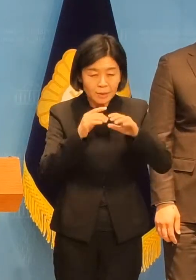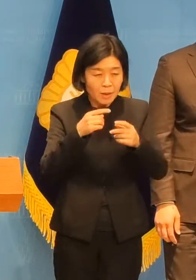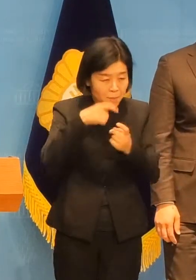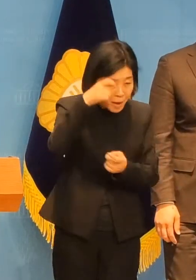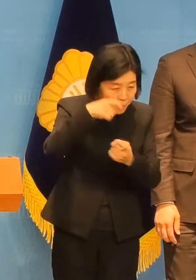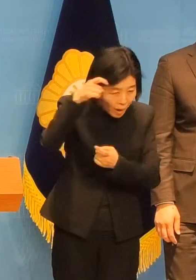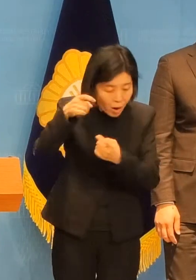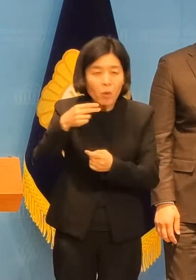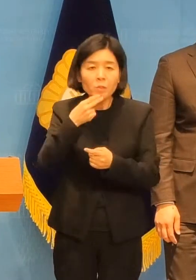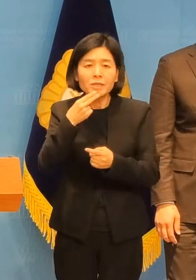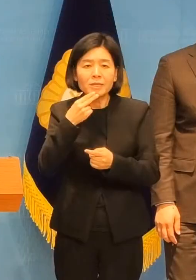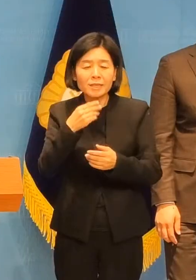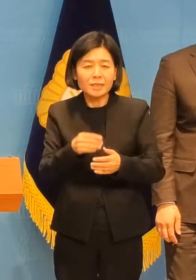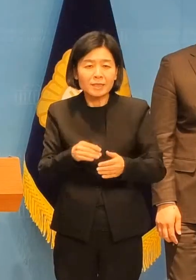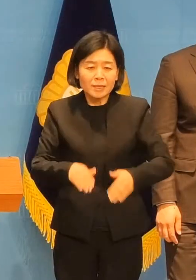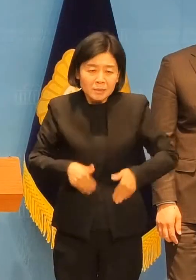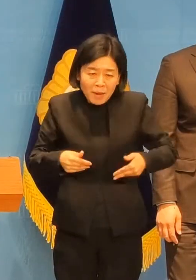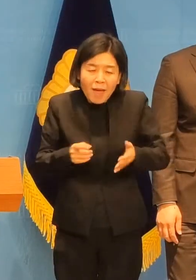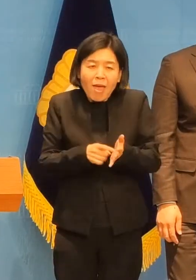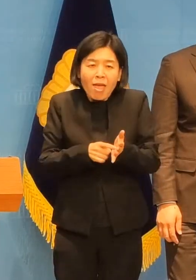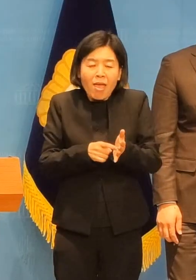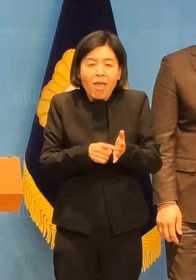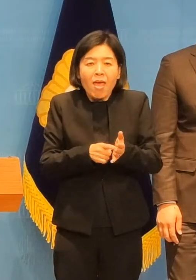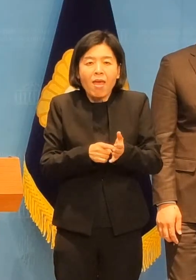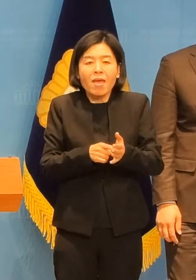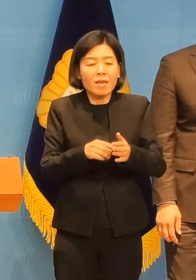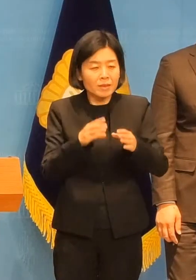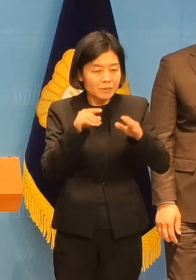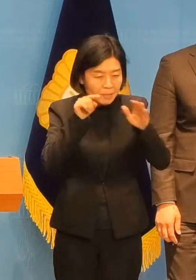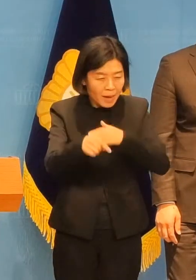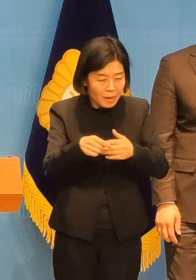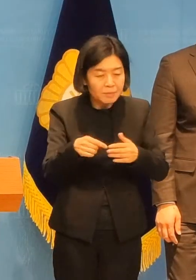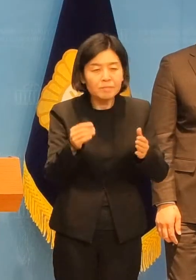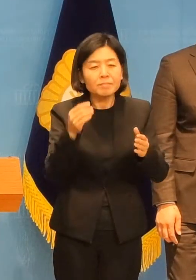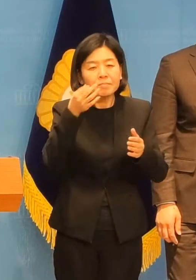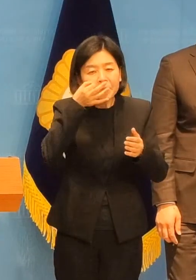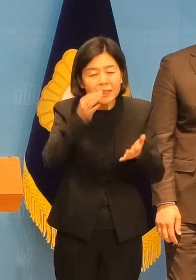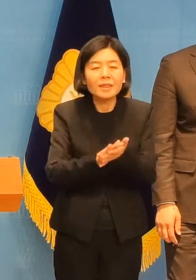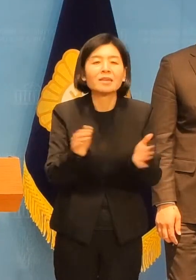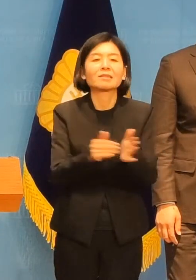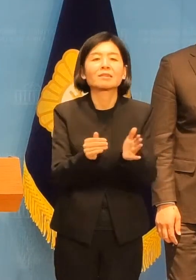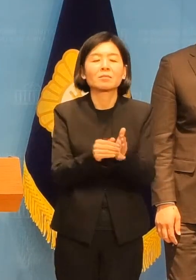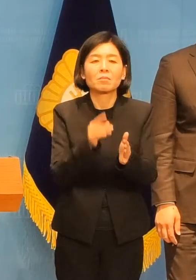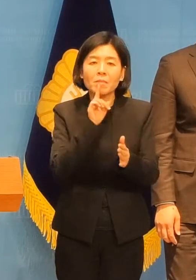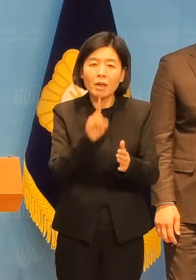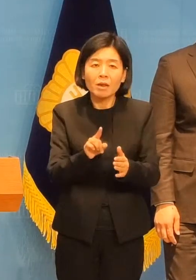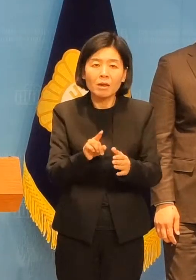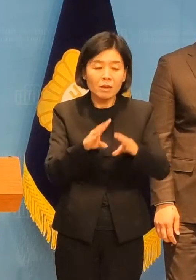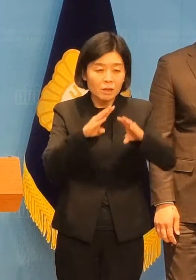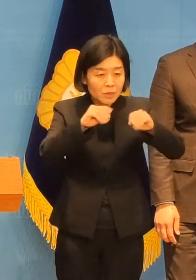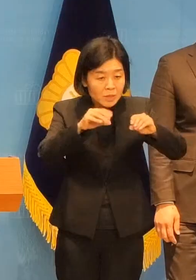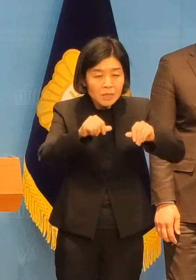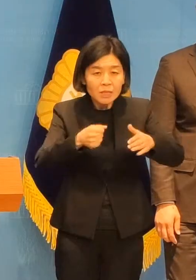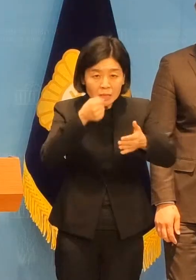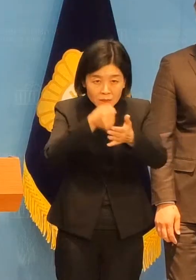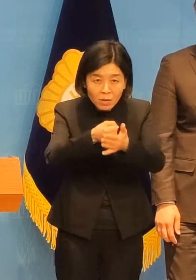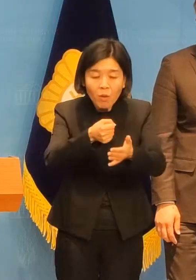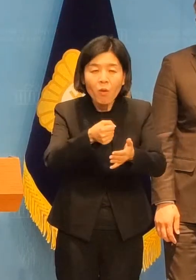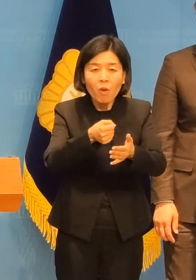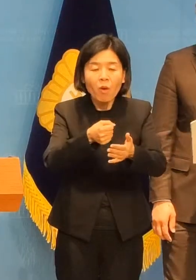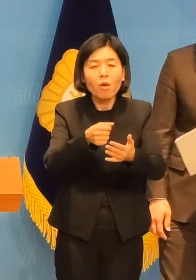현장 답사를 서둘러 마무리한 것입니다. 입지 선정의 공정성과 신뢰성을 스스로 무너뜨린